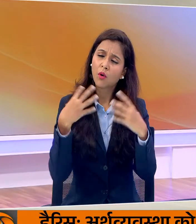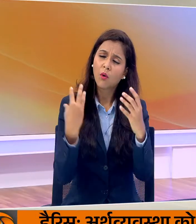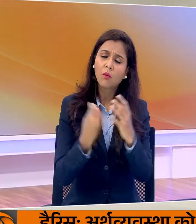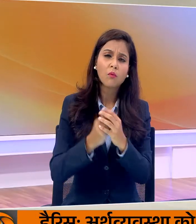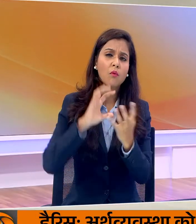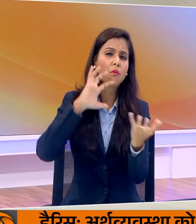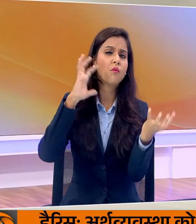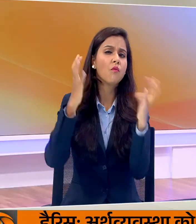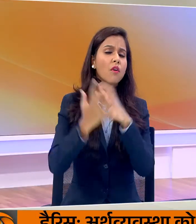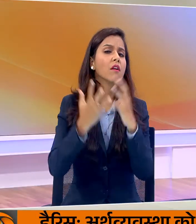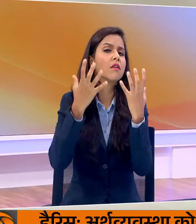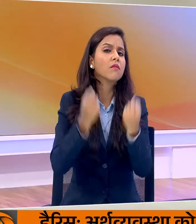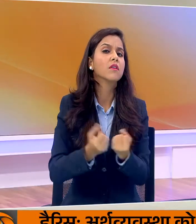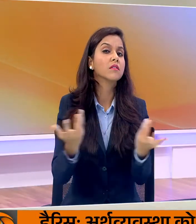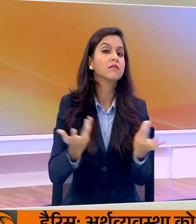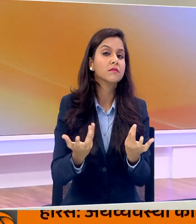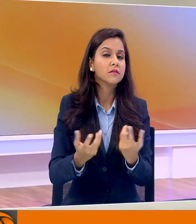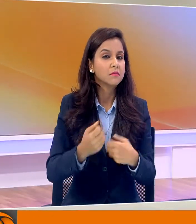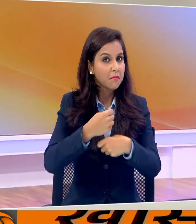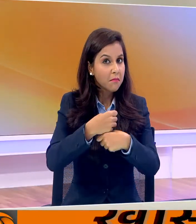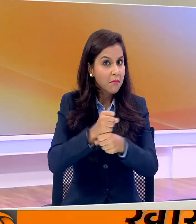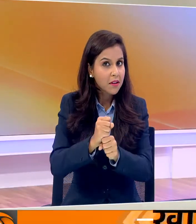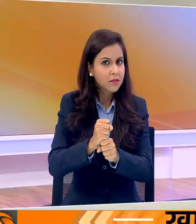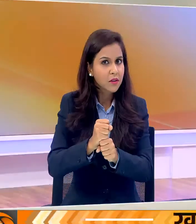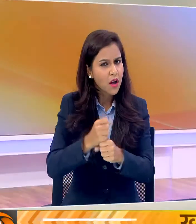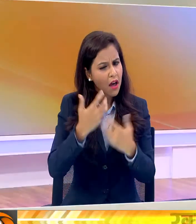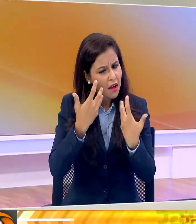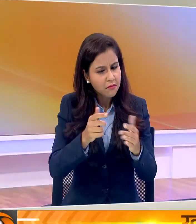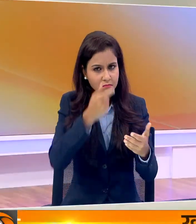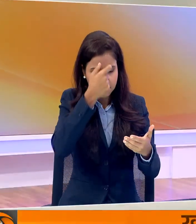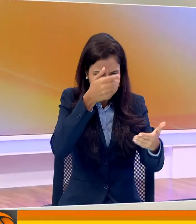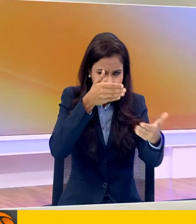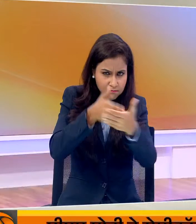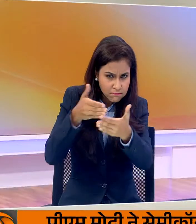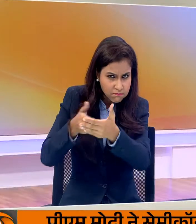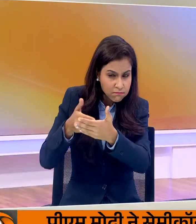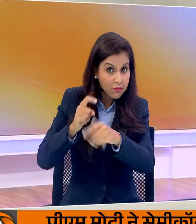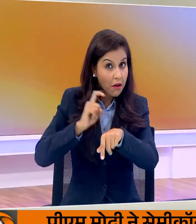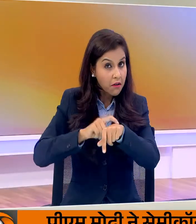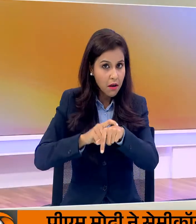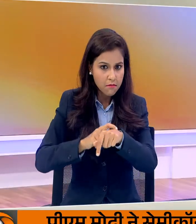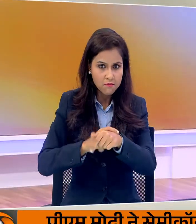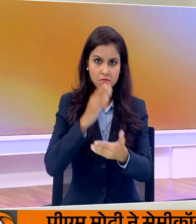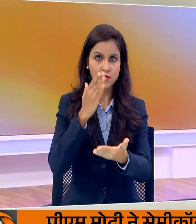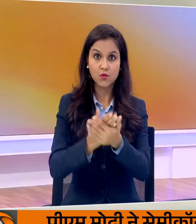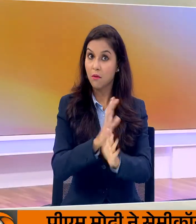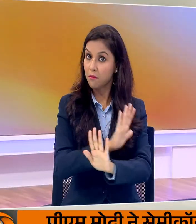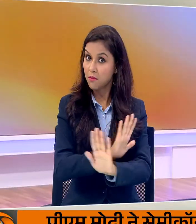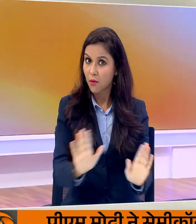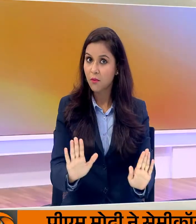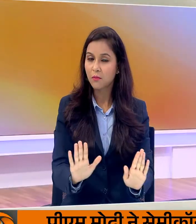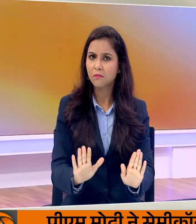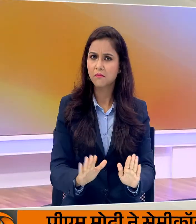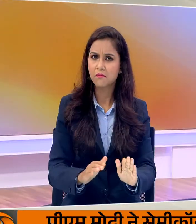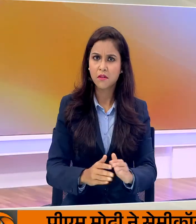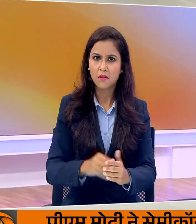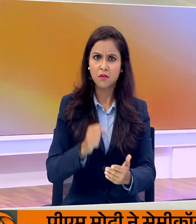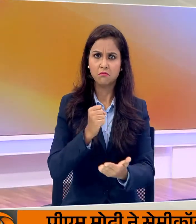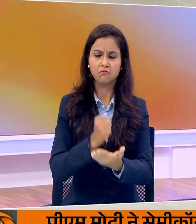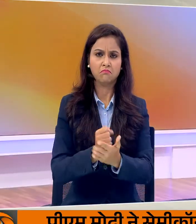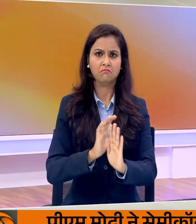हैं जो संकट के समय भी रुके नहीं, ठहरे